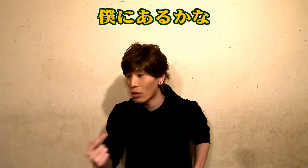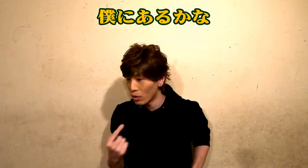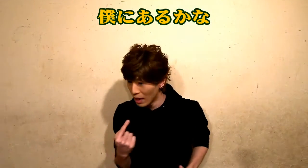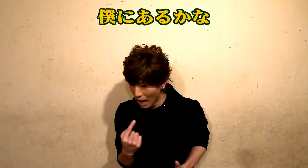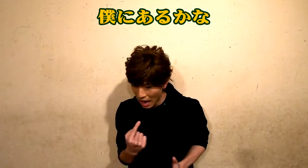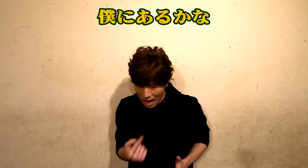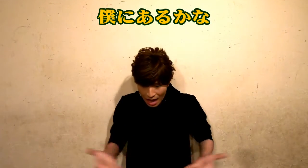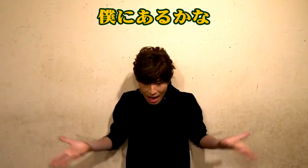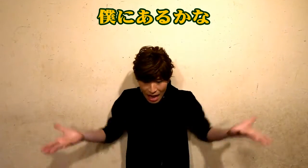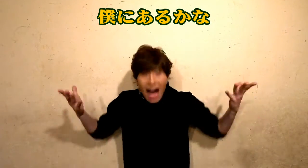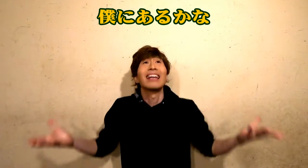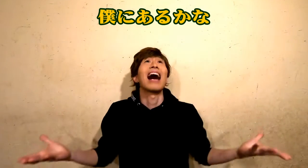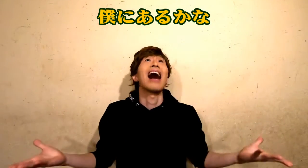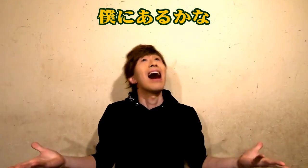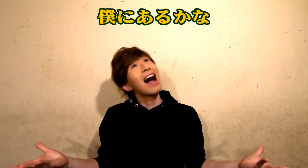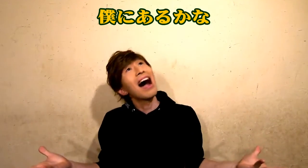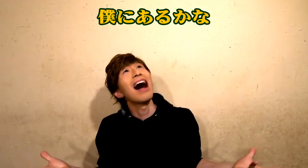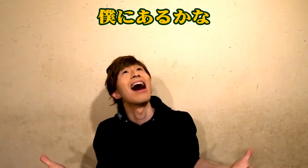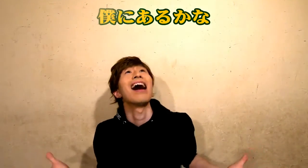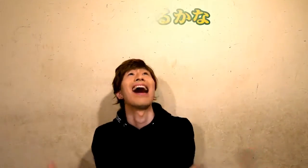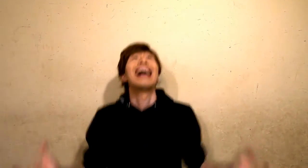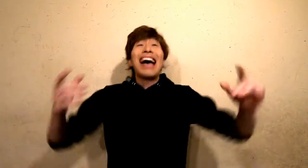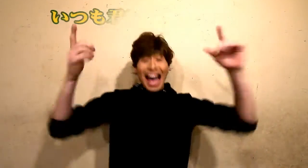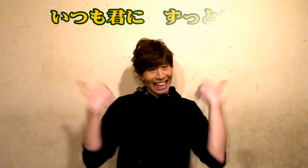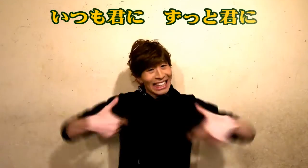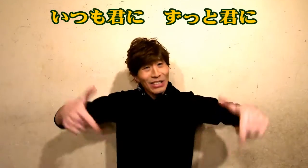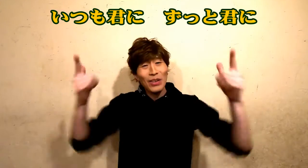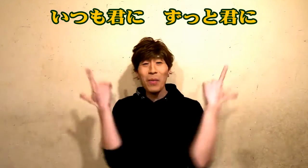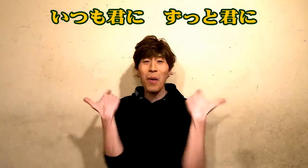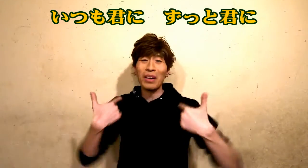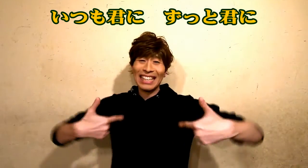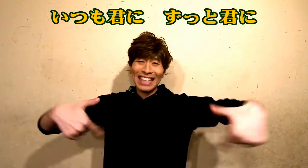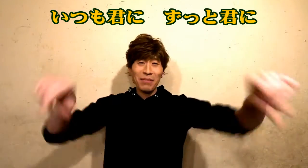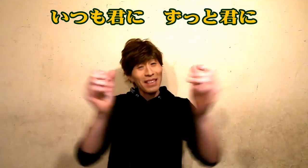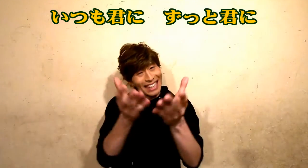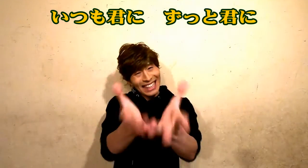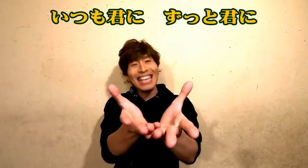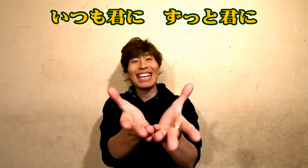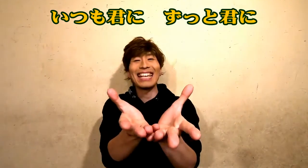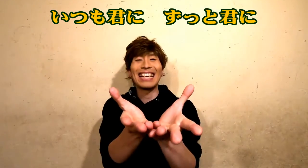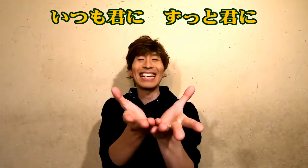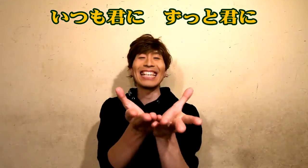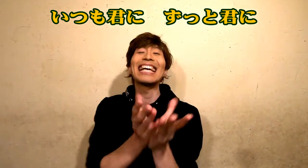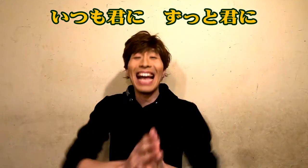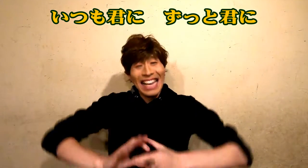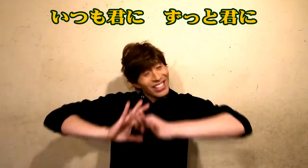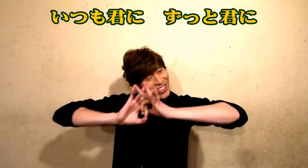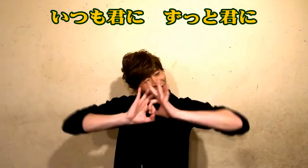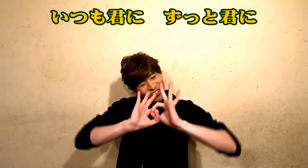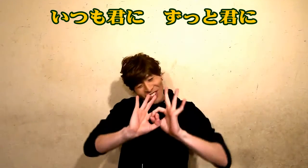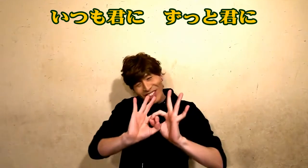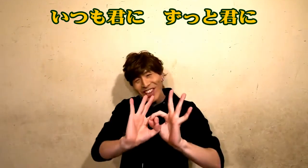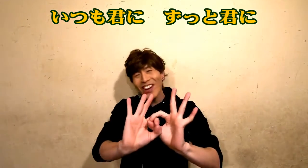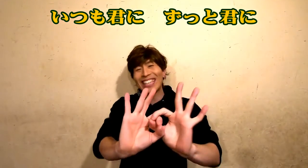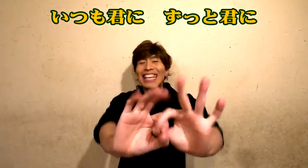から、いつも君に、ずっと君に